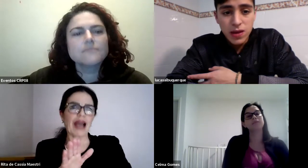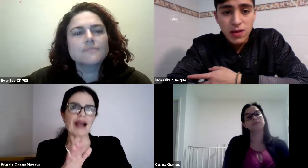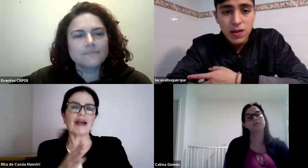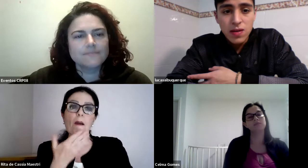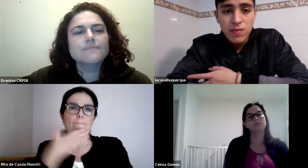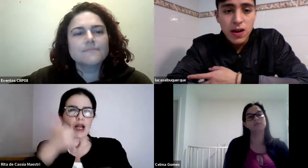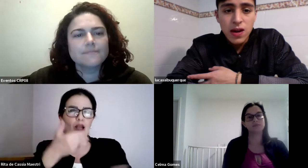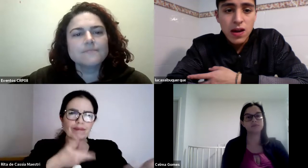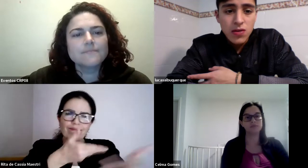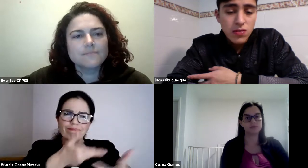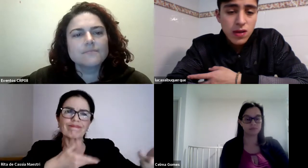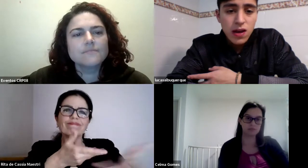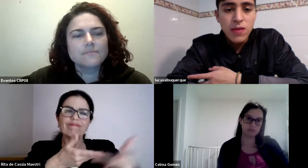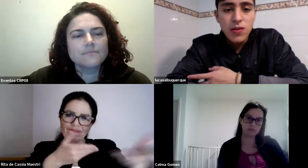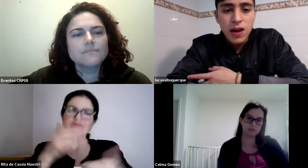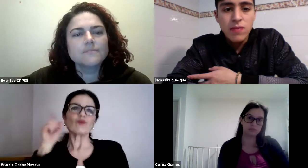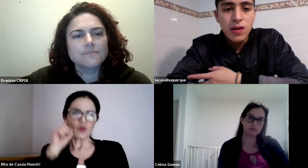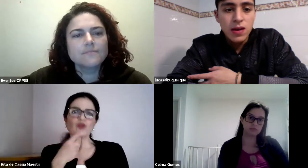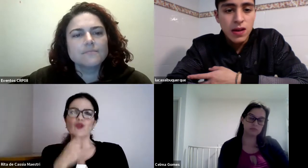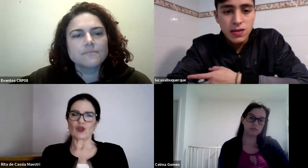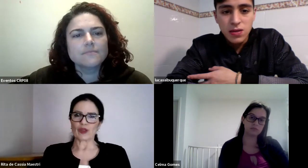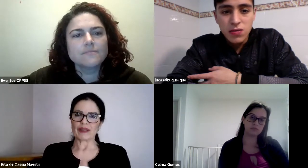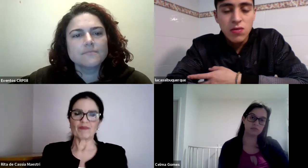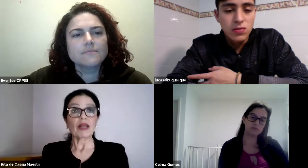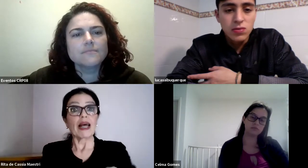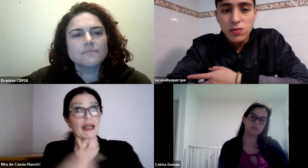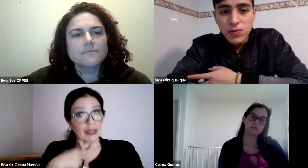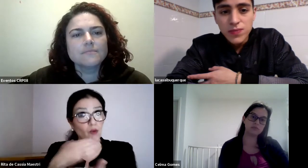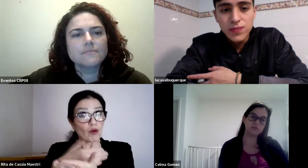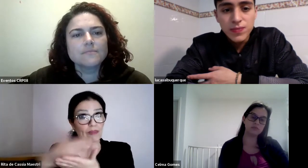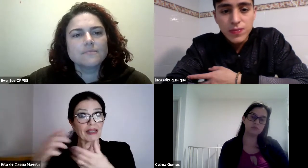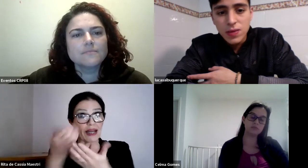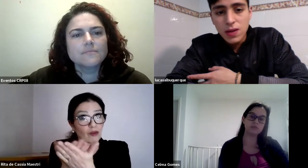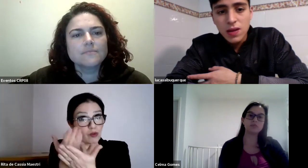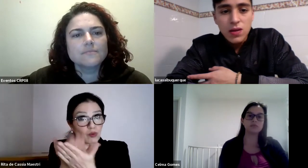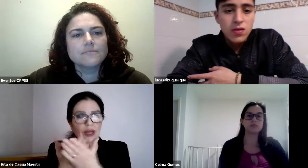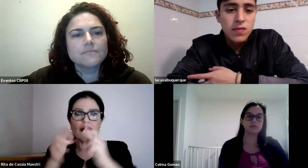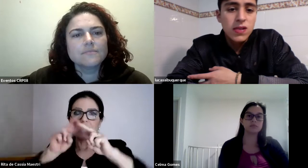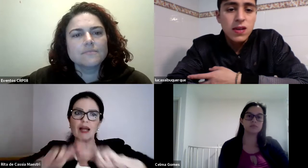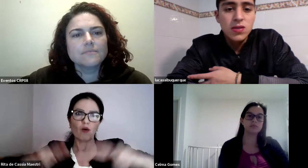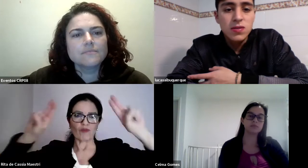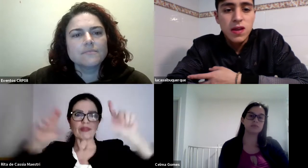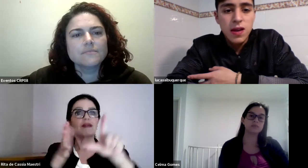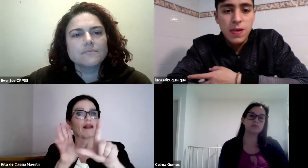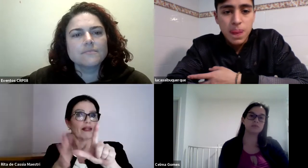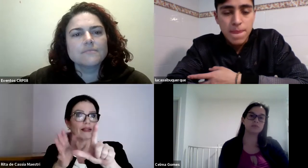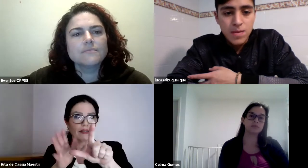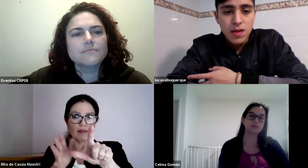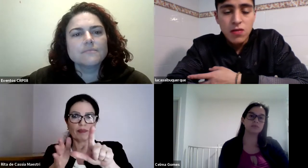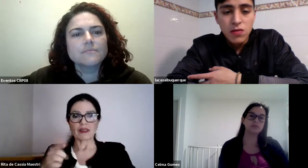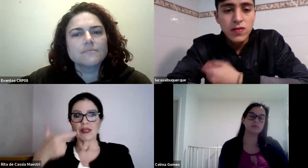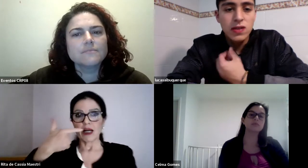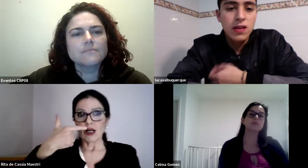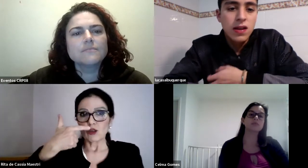também, para ajudar a melhorar a minha relação com o surdo. Eu comecei a estudar